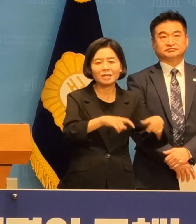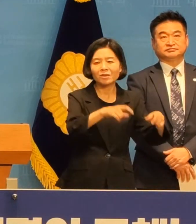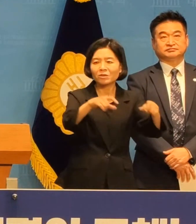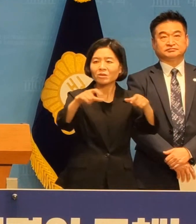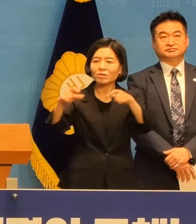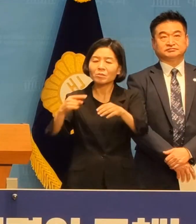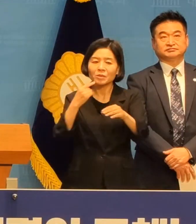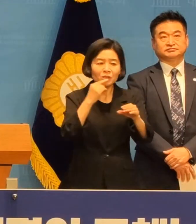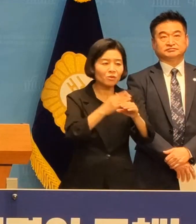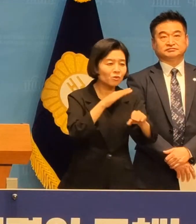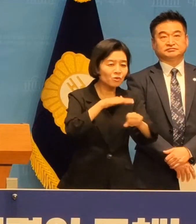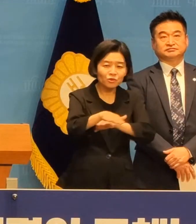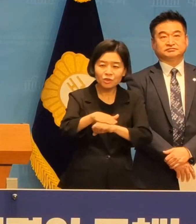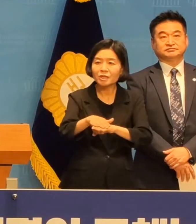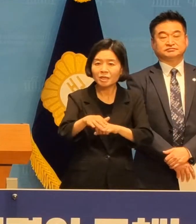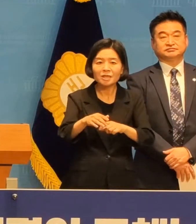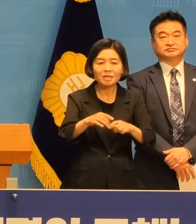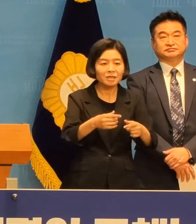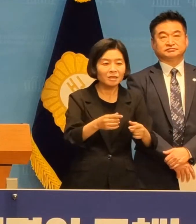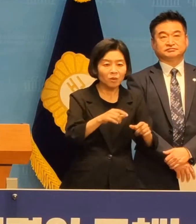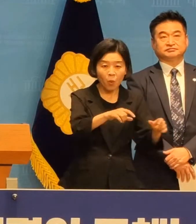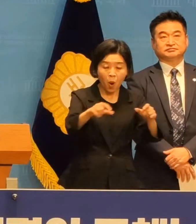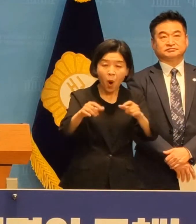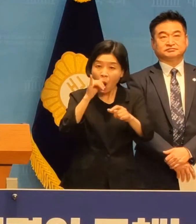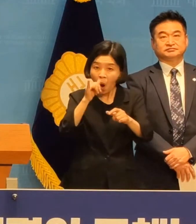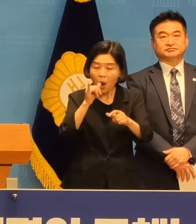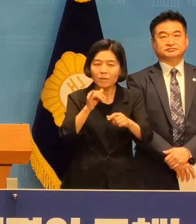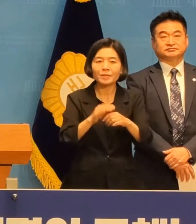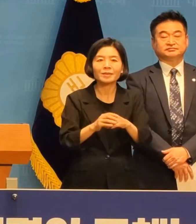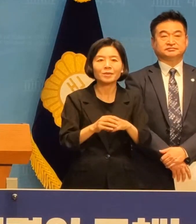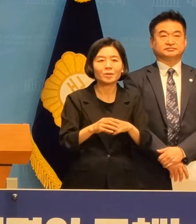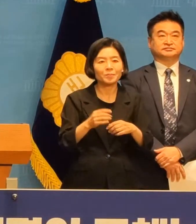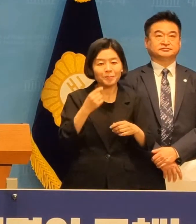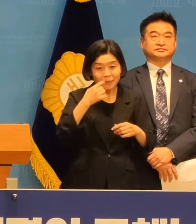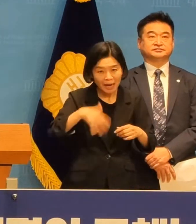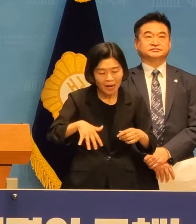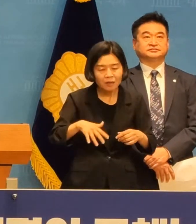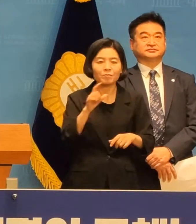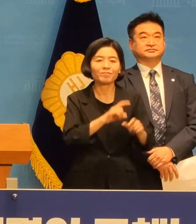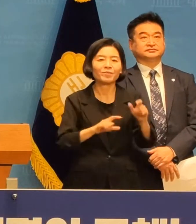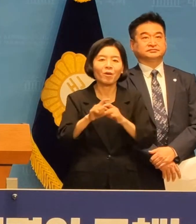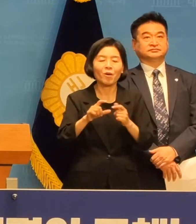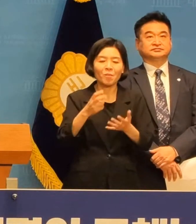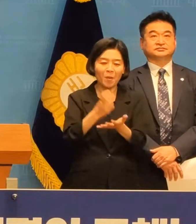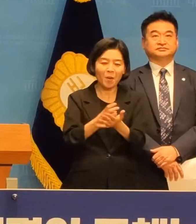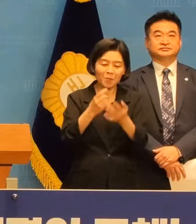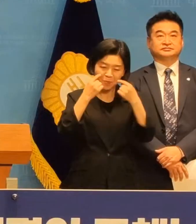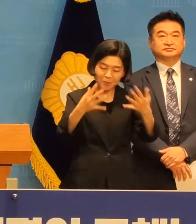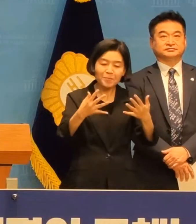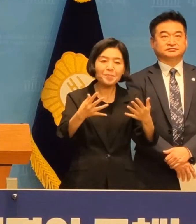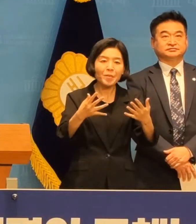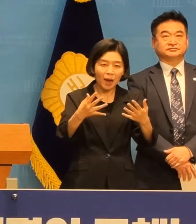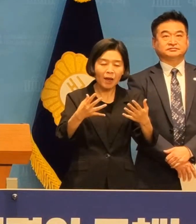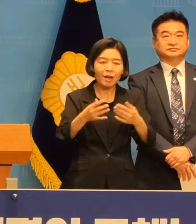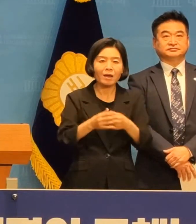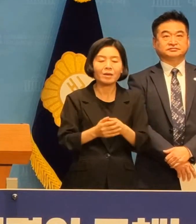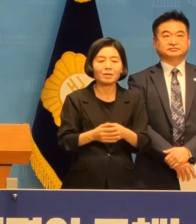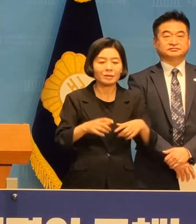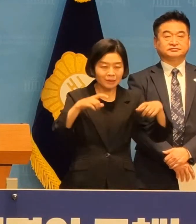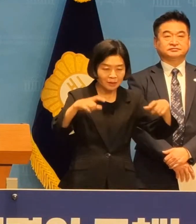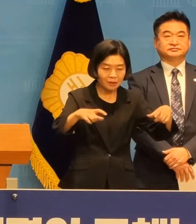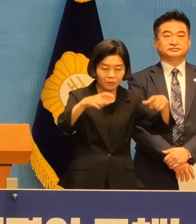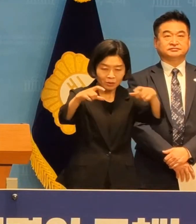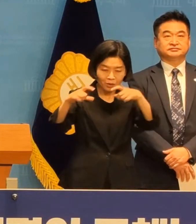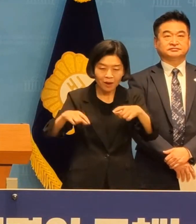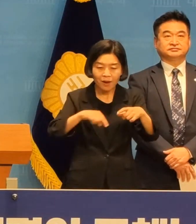조금 좀 미숙했던 그런 부분들이 이젠 제도적으로 제도권 안으로 들어와서 우리 지역